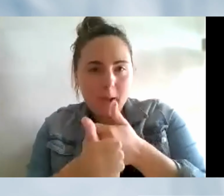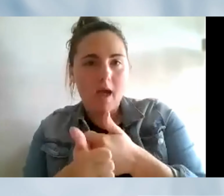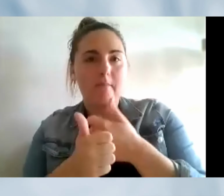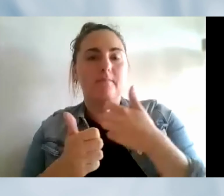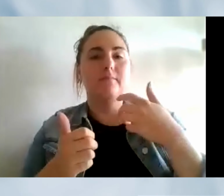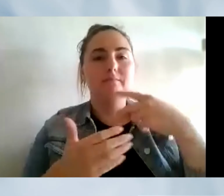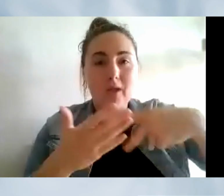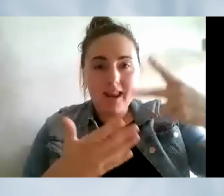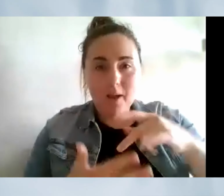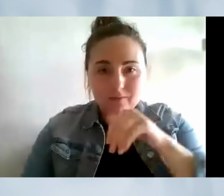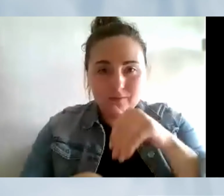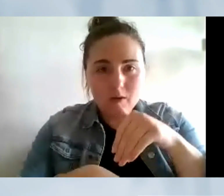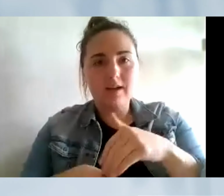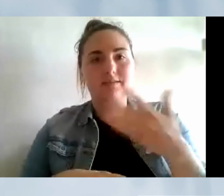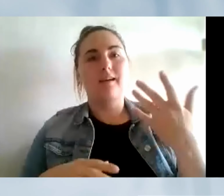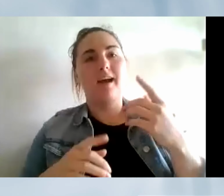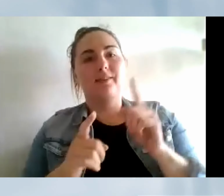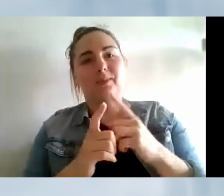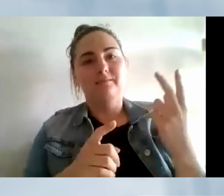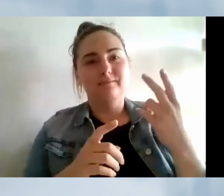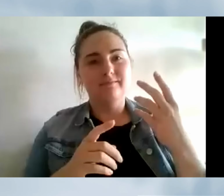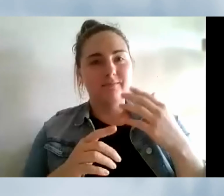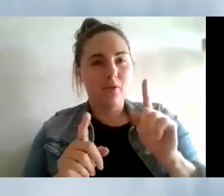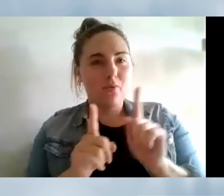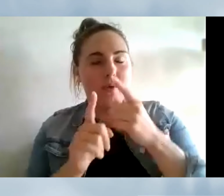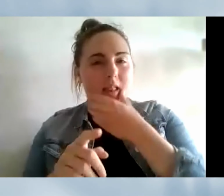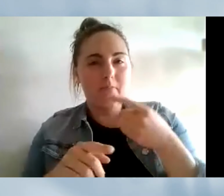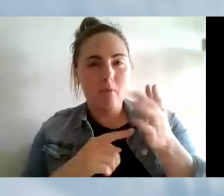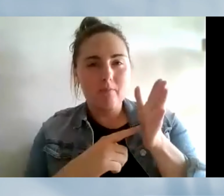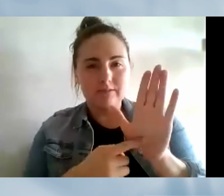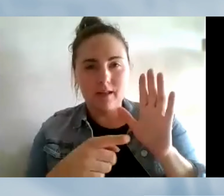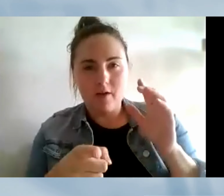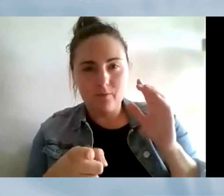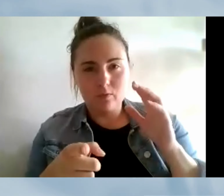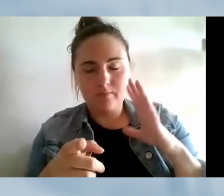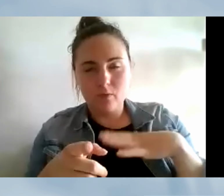računalnik, zato ker pišem, berem, spremljam novice.